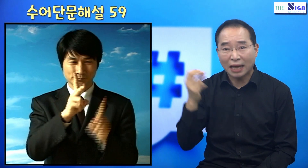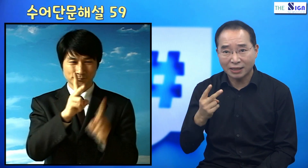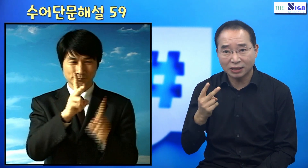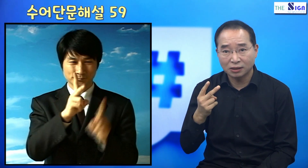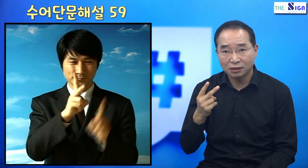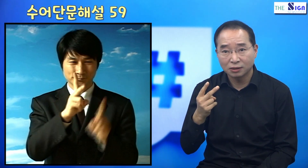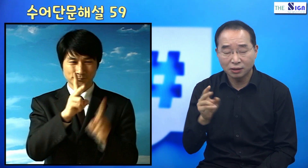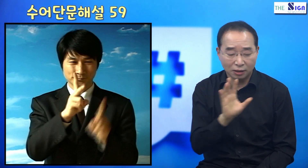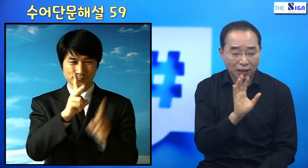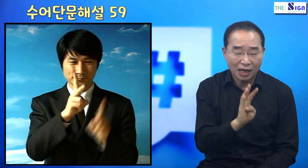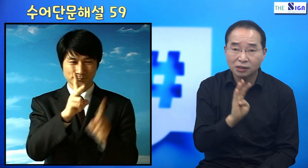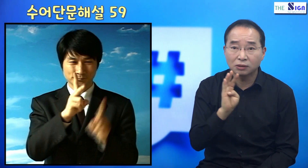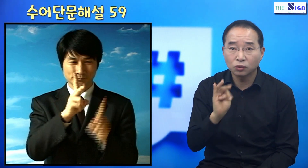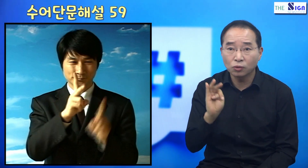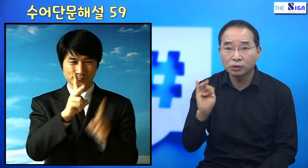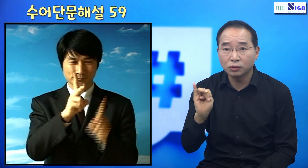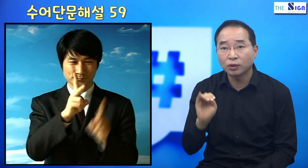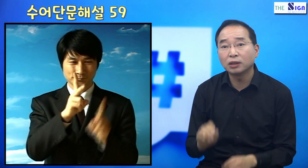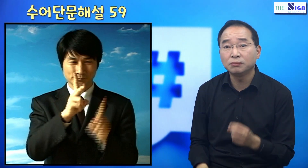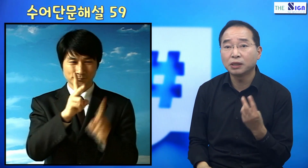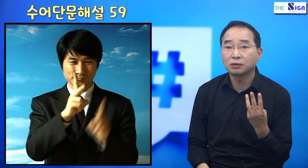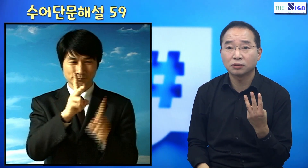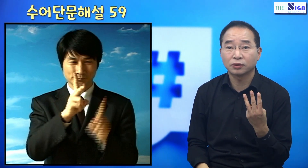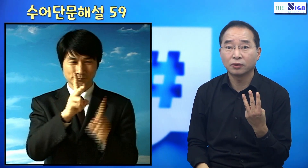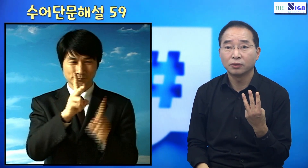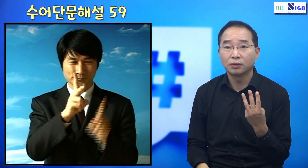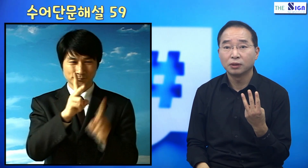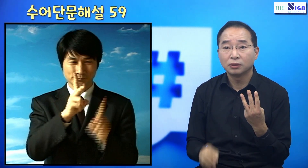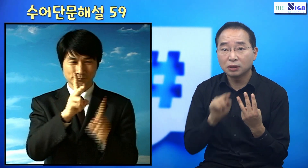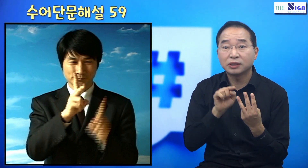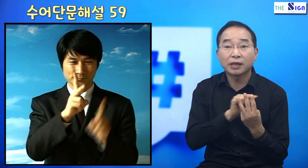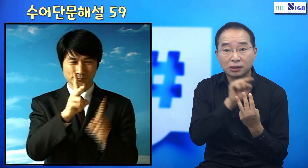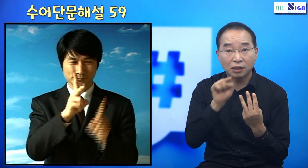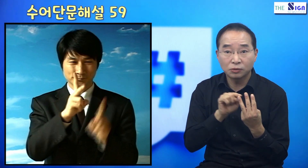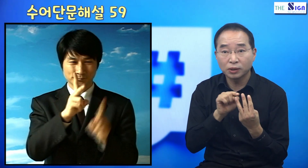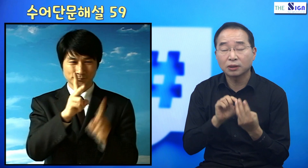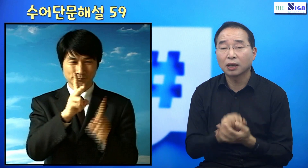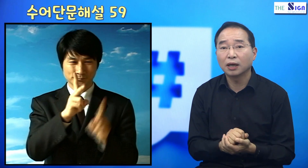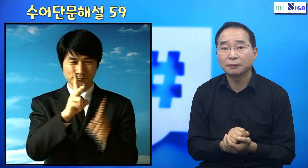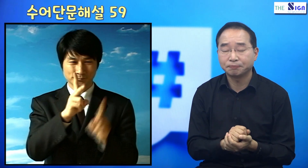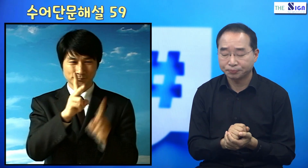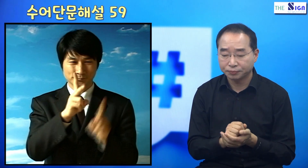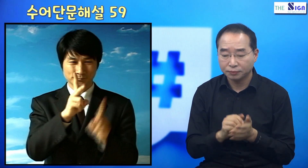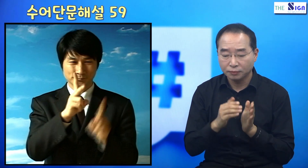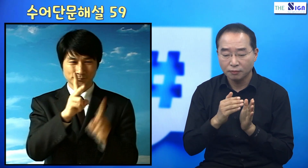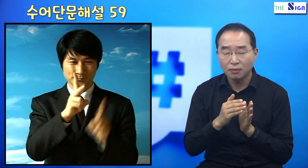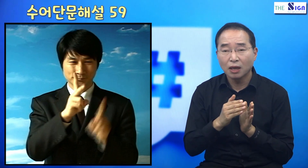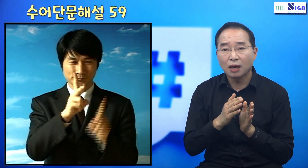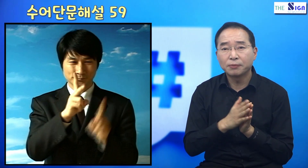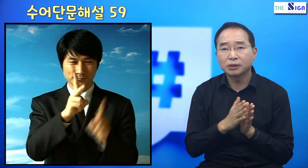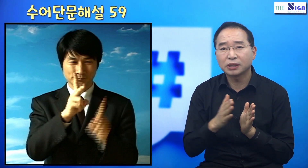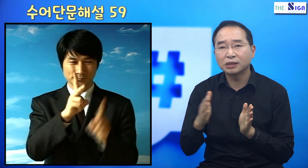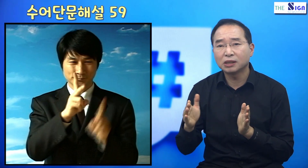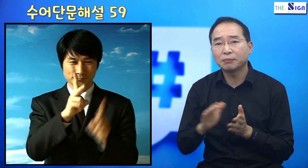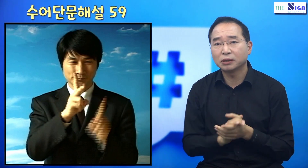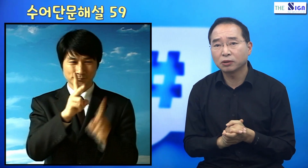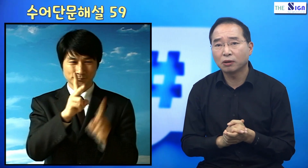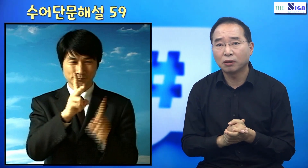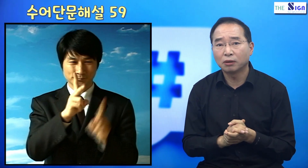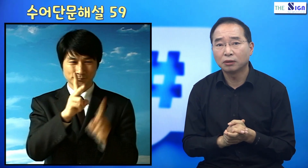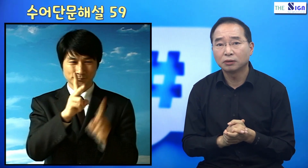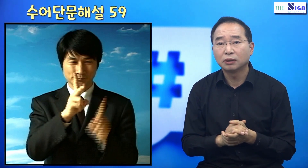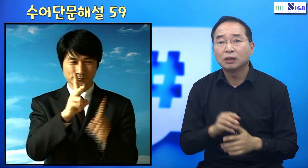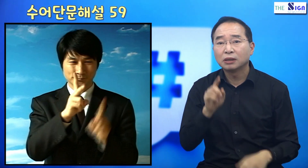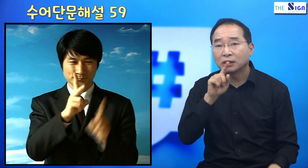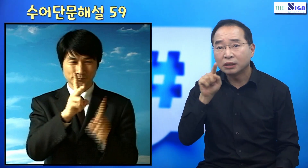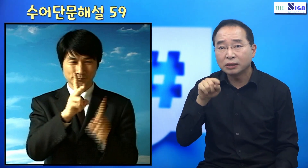다음에 다시, 그러니까 다시 또 그리고라는 의미가 있었어요. 이게 세 가지가 계속 있다가 한편으로 시간